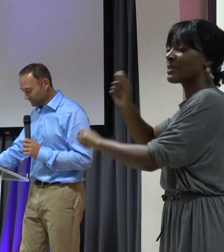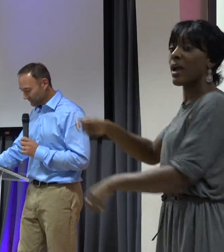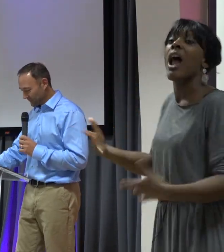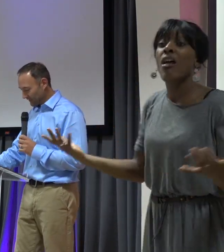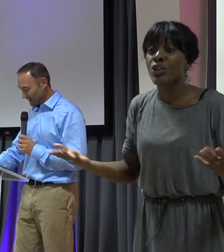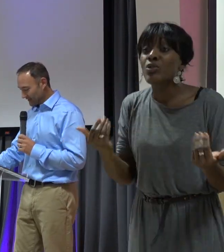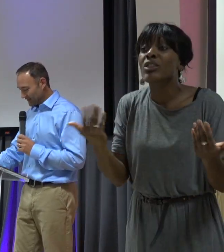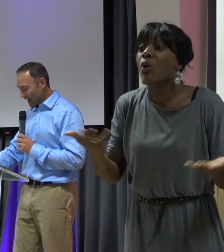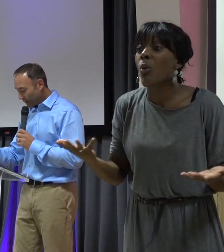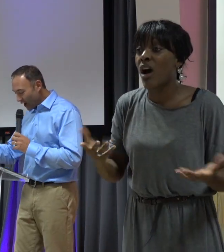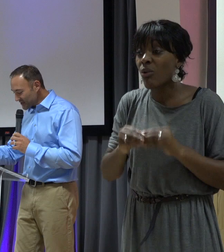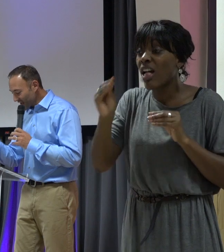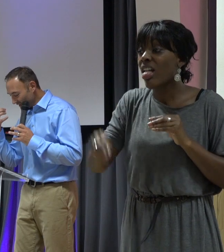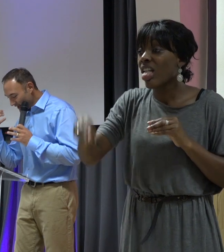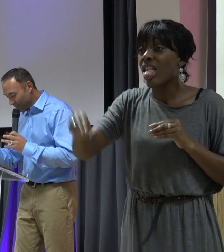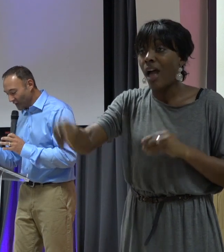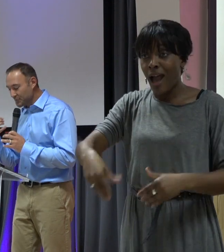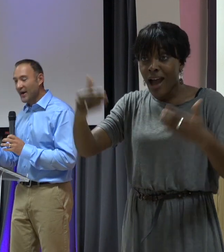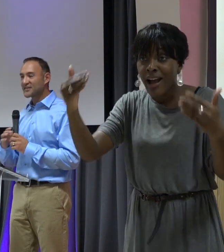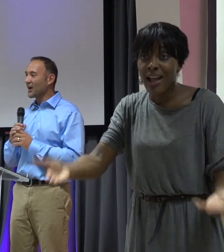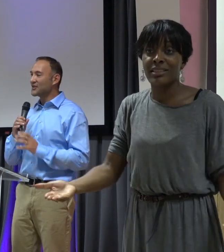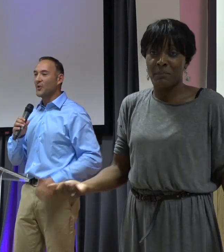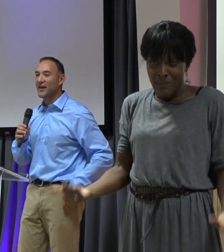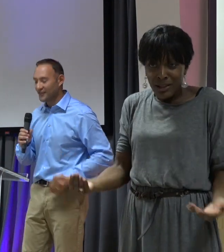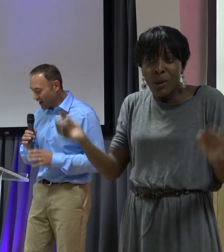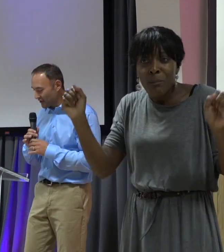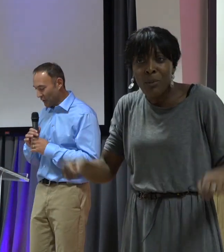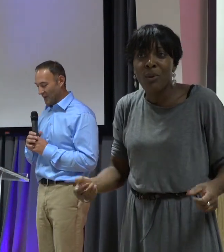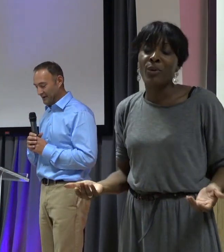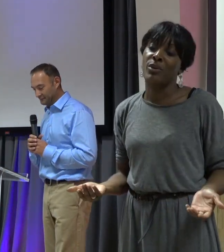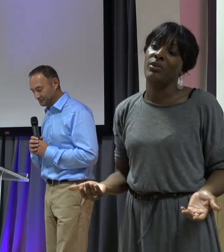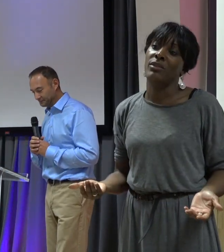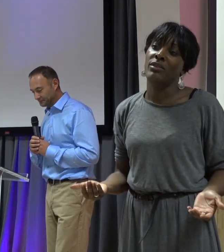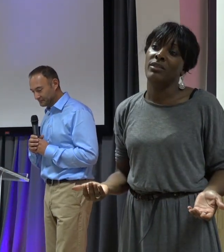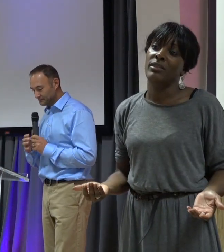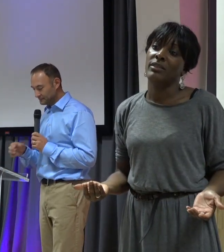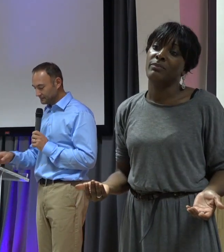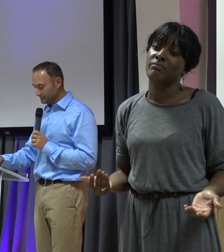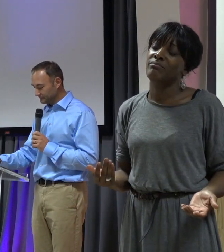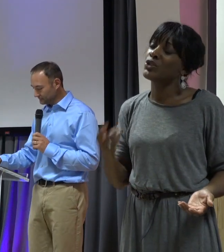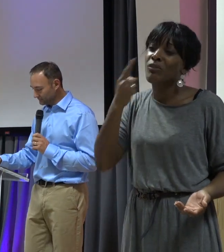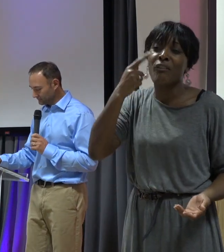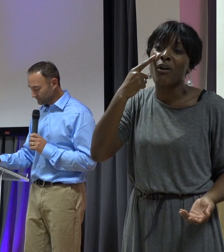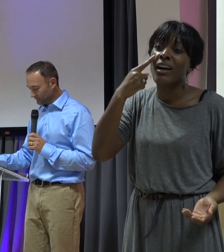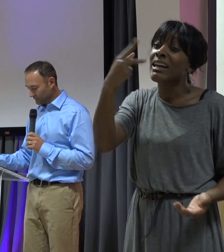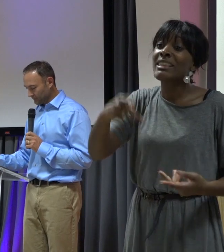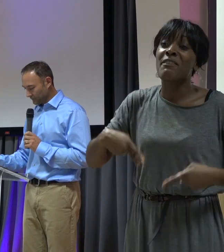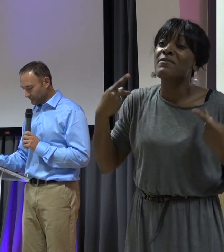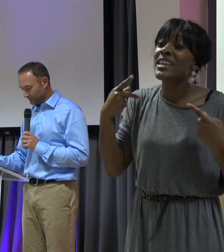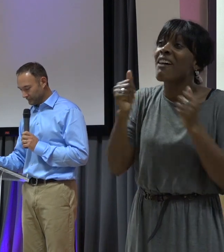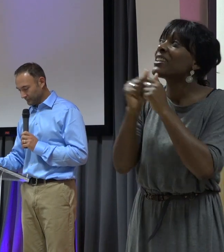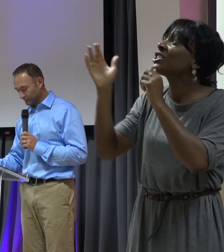Alors, qu'est-ce que tu attends? I promise that life works best God's way, not your way. Et je te promets que la vie est